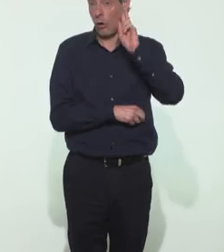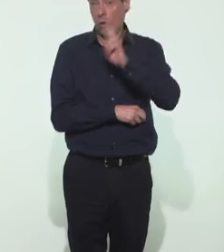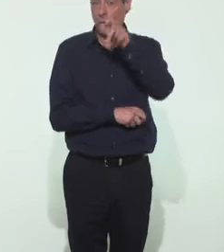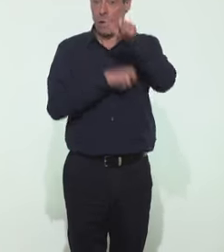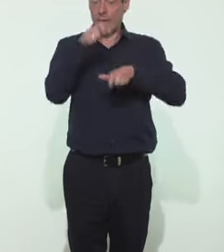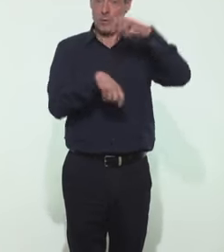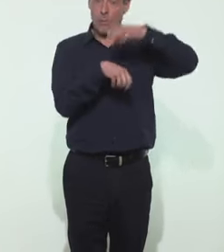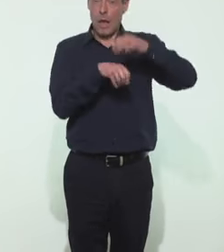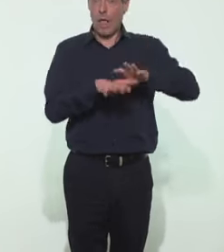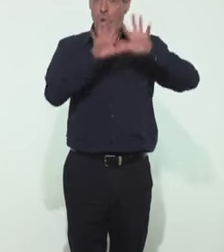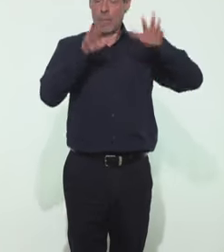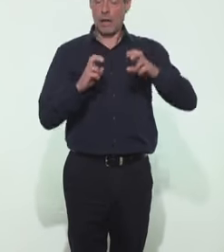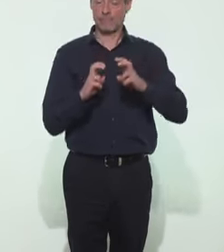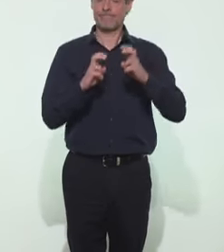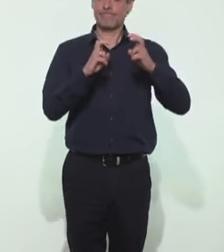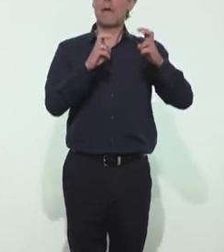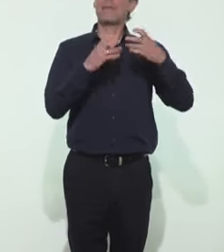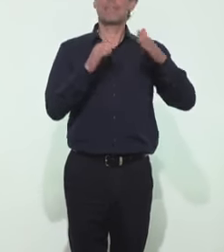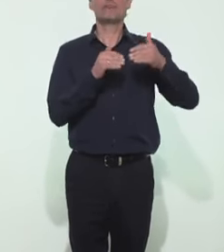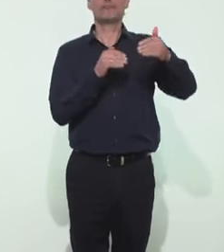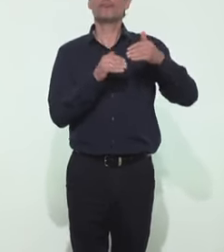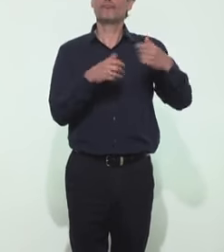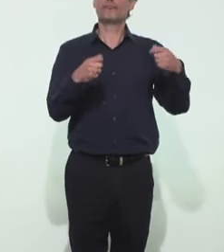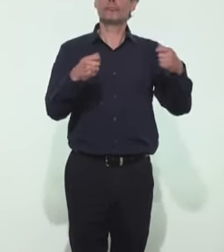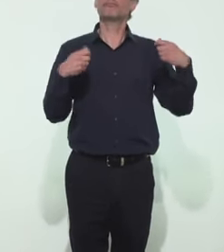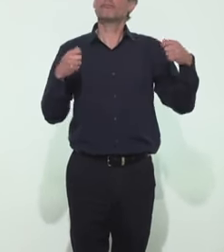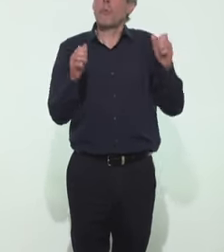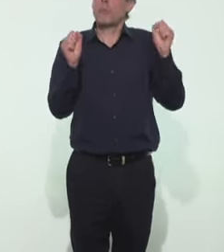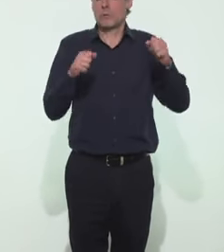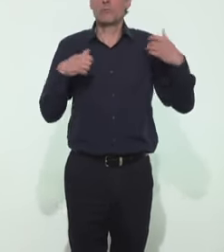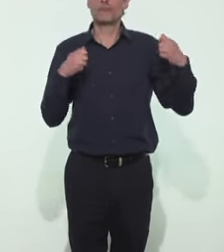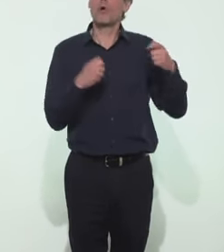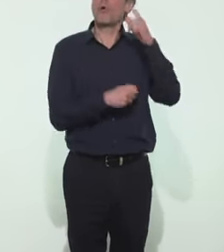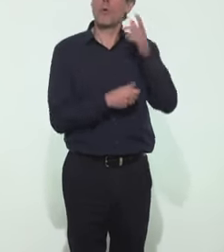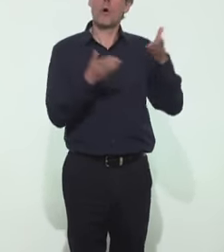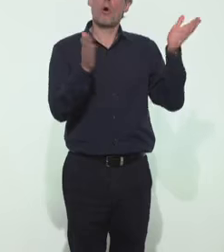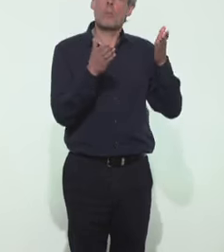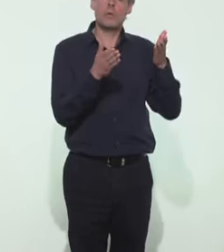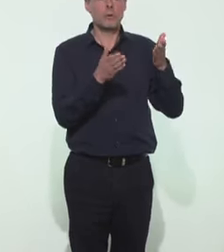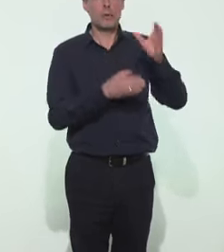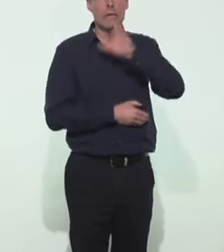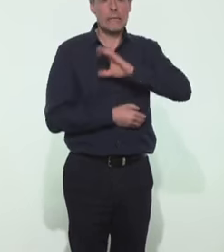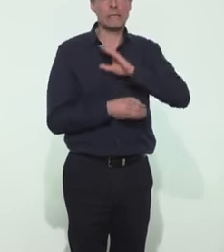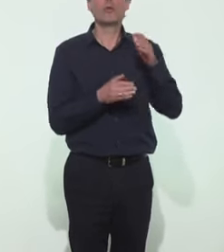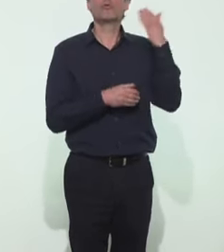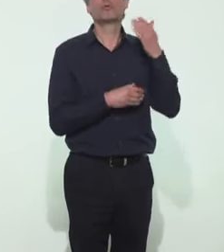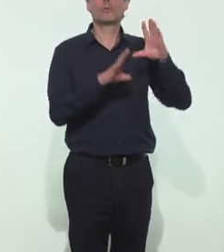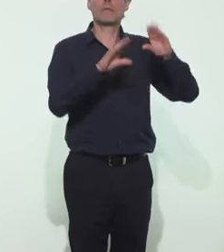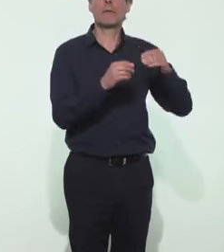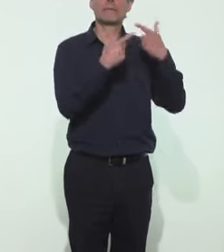ce soir est très important mais nous avons encore une marge de progression puisque les hôpitaux font toujours en sorte d'avoir des lidd avance